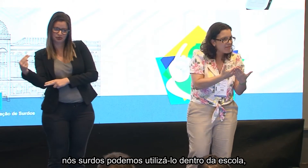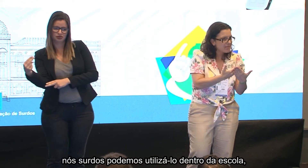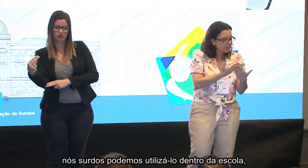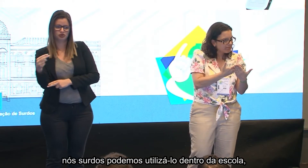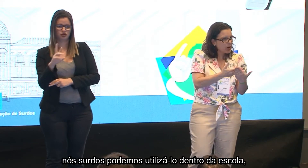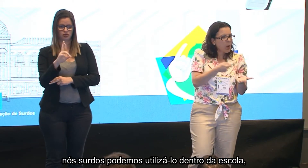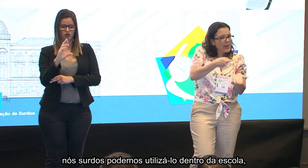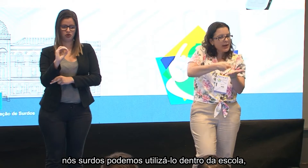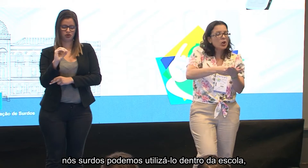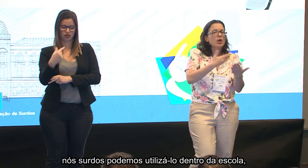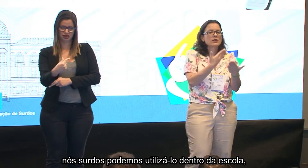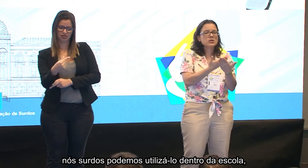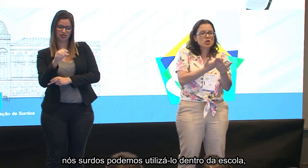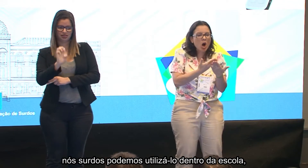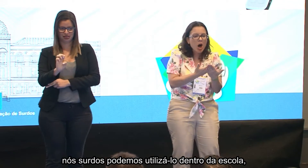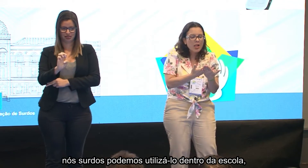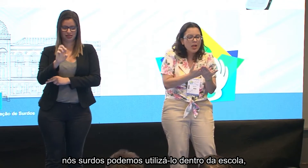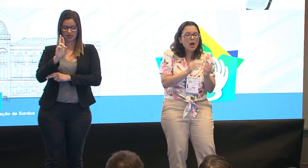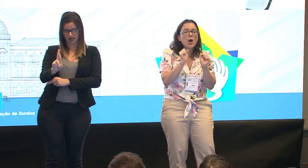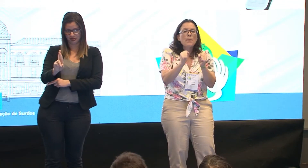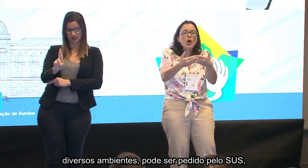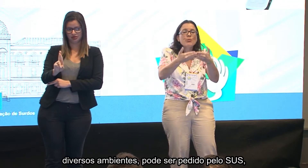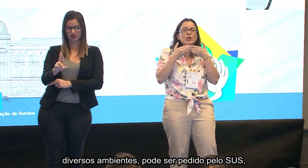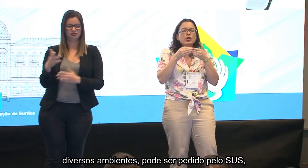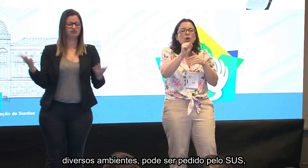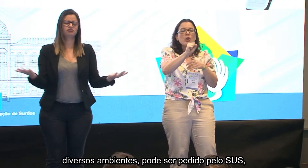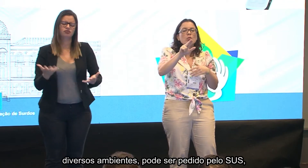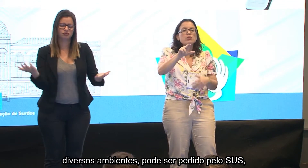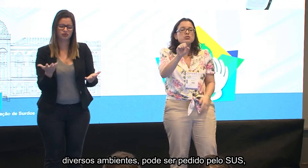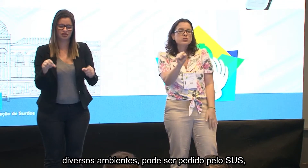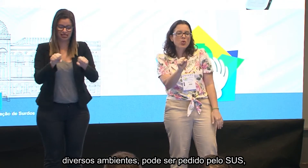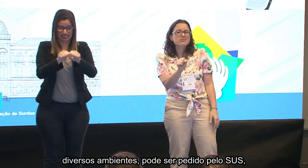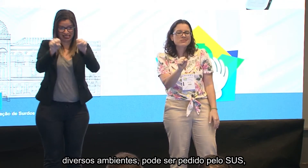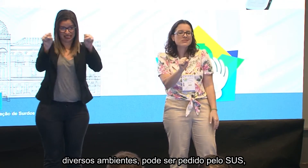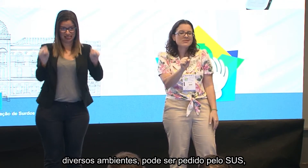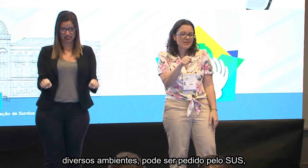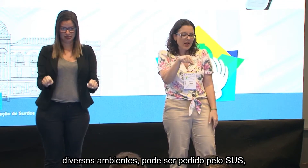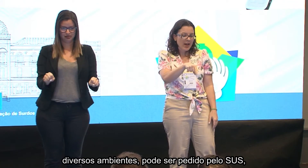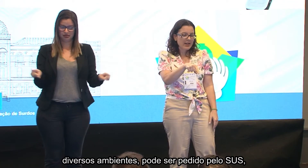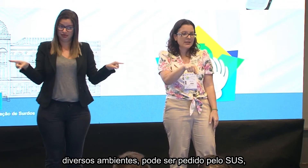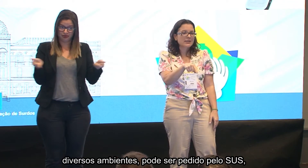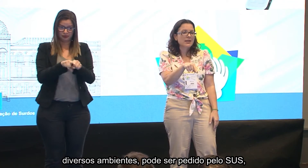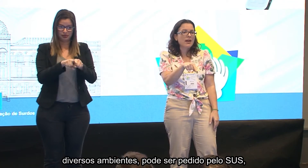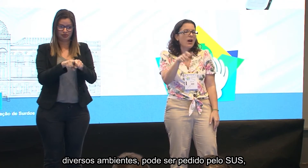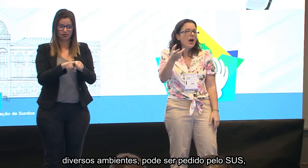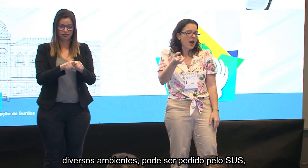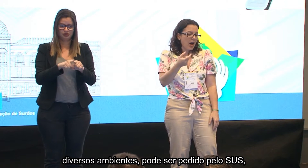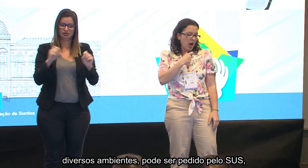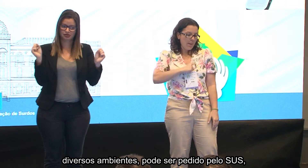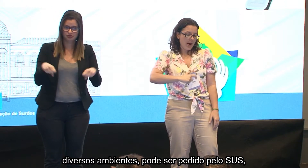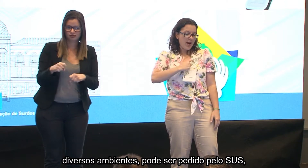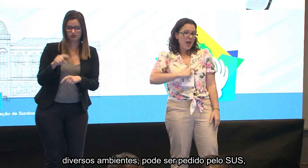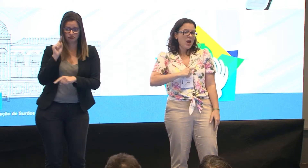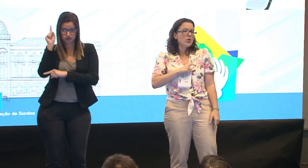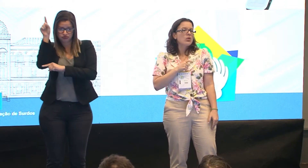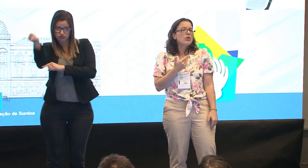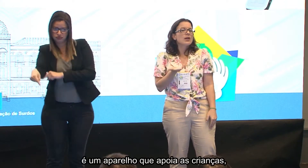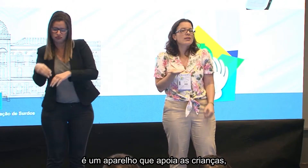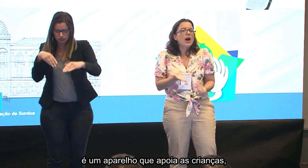podemos utilizá-lo dentro da escola, diversos ambientes, e pode ser pedido pelo SUS também. Então,